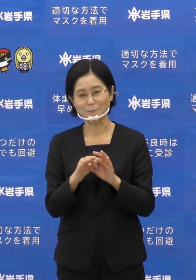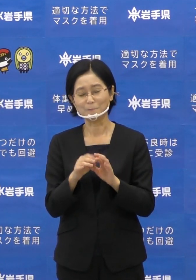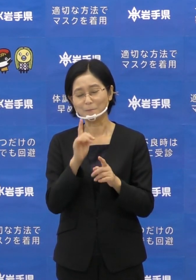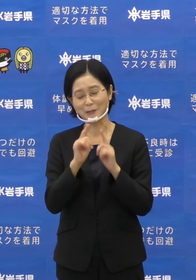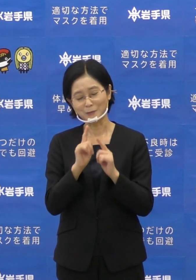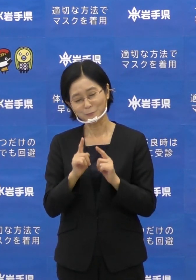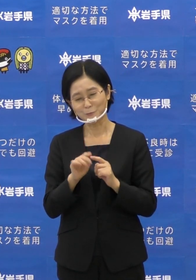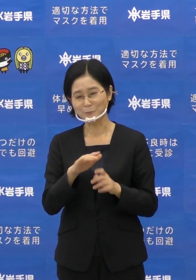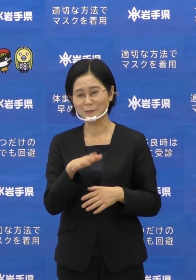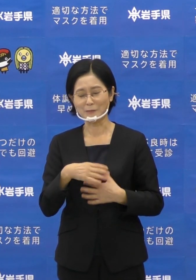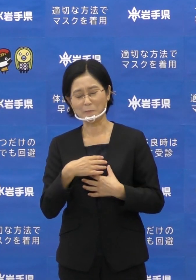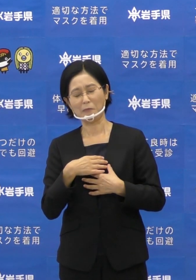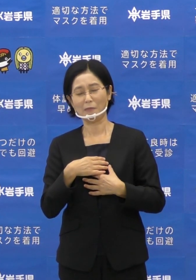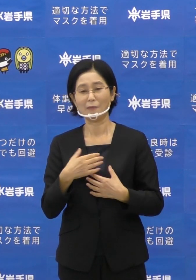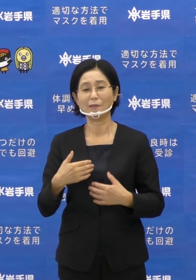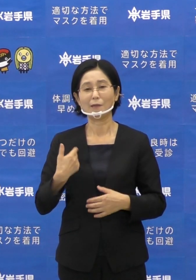が、